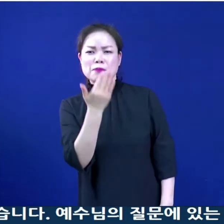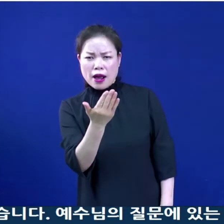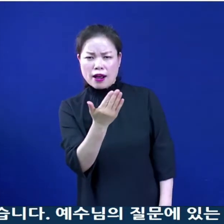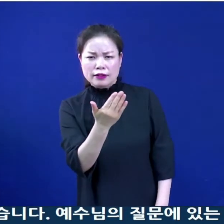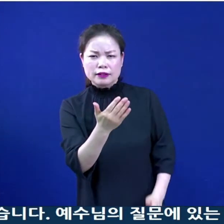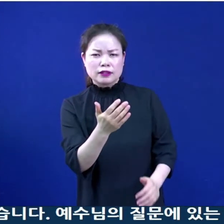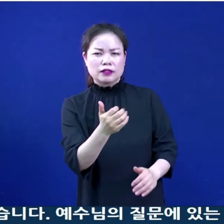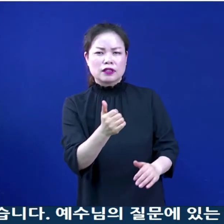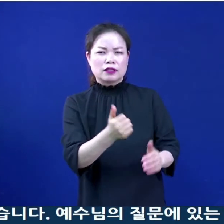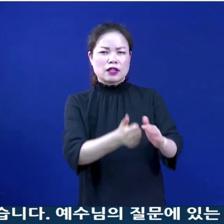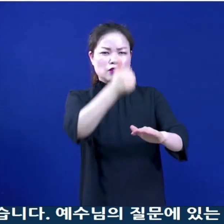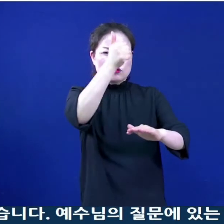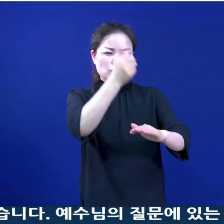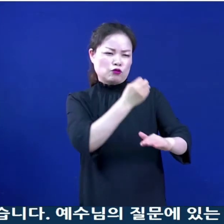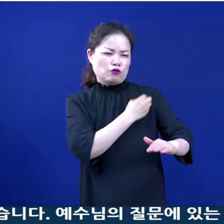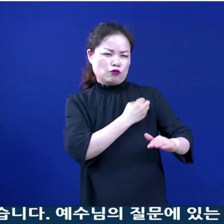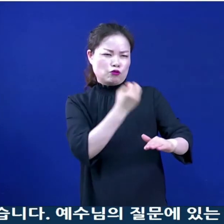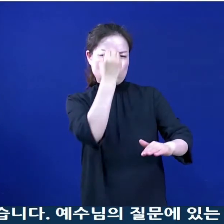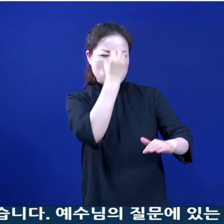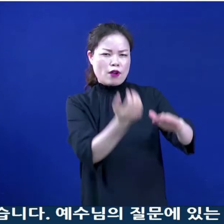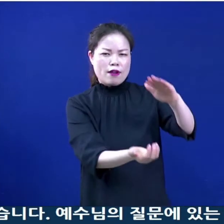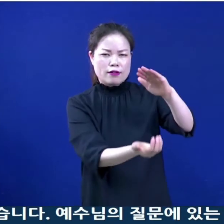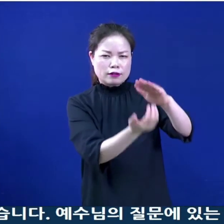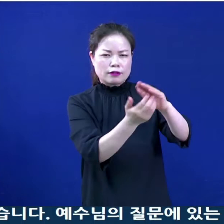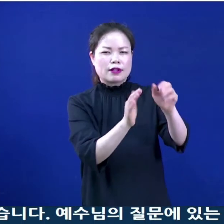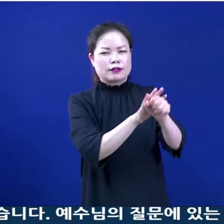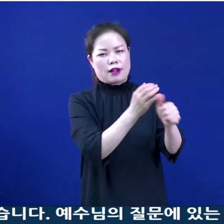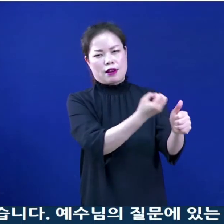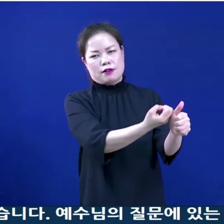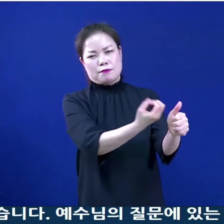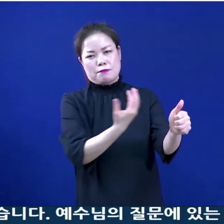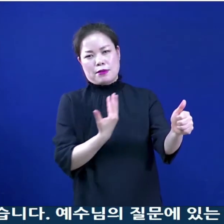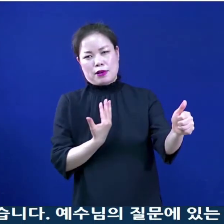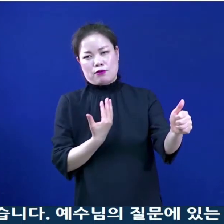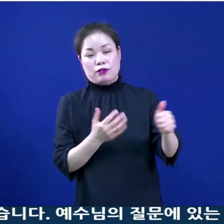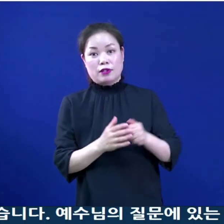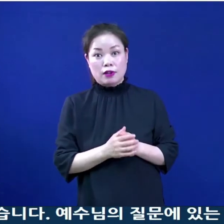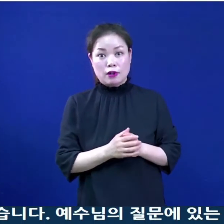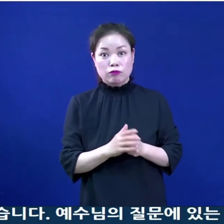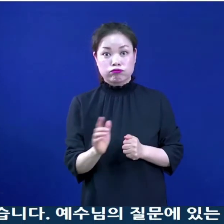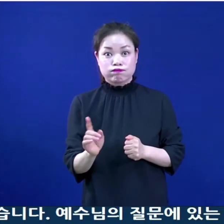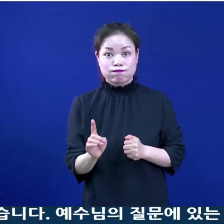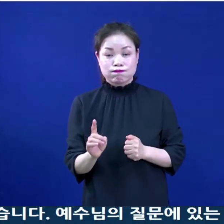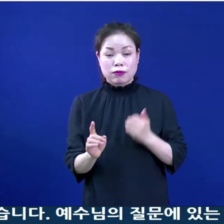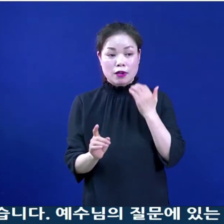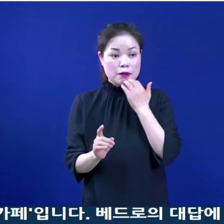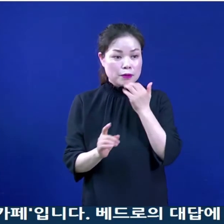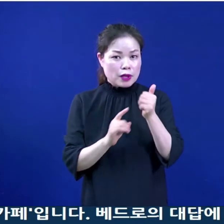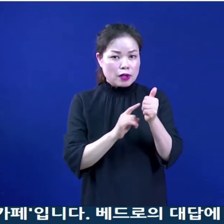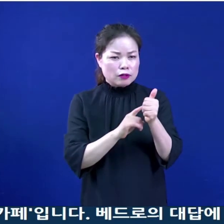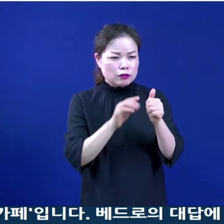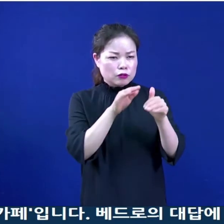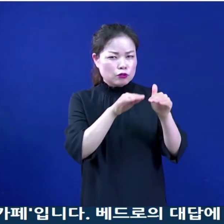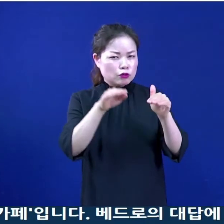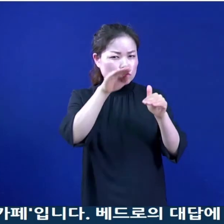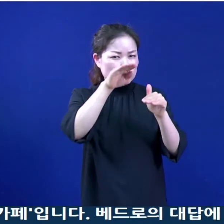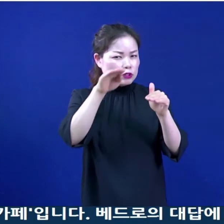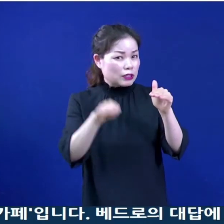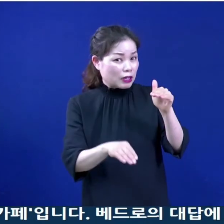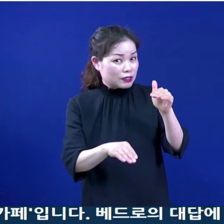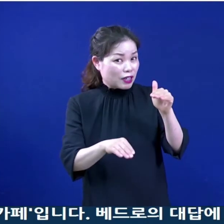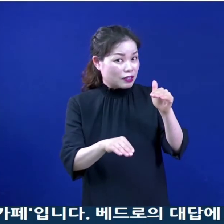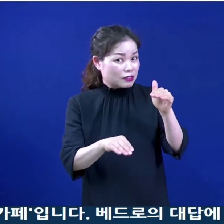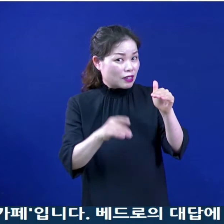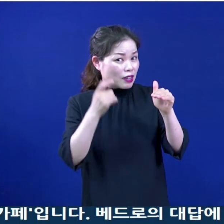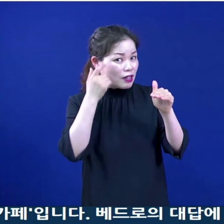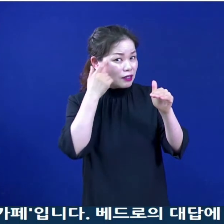사랑, 그 사랑으로 답을 하고 있습니다. 뭔가 베드로의 수준이 떨어지는 것 아닌가